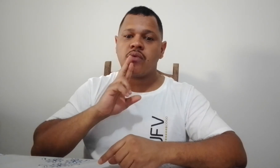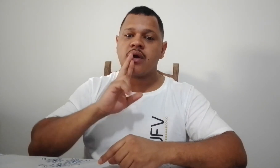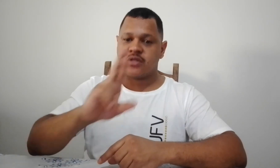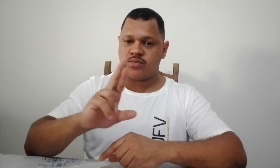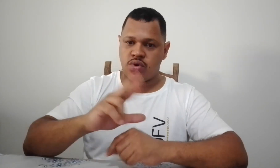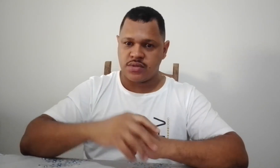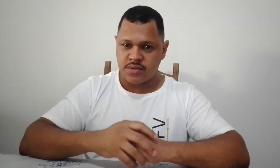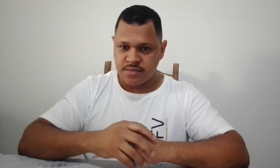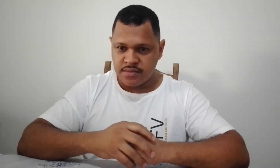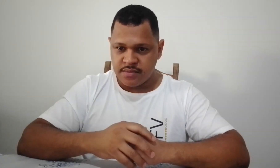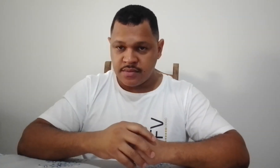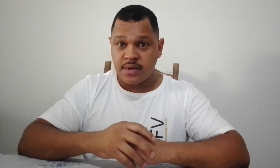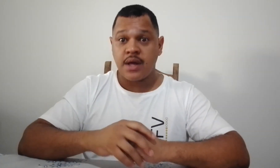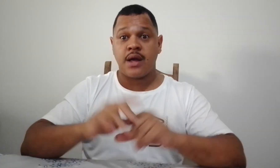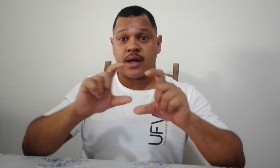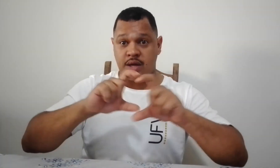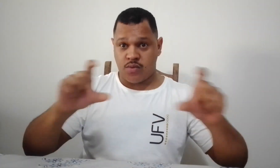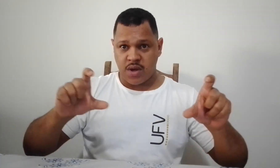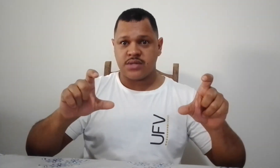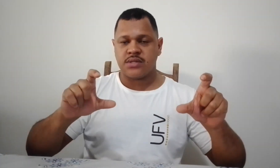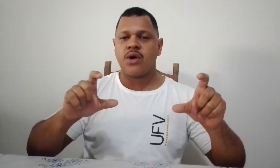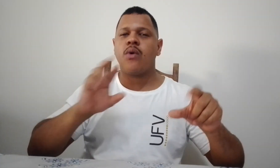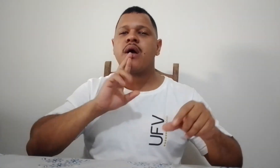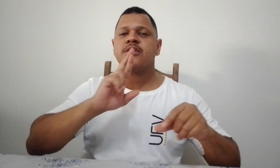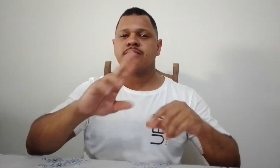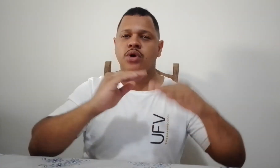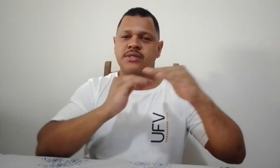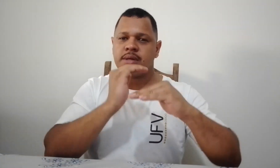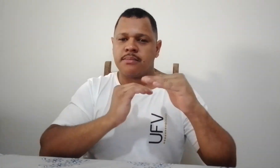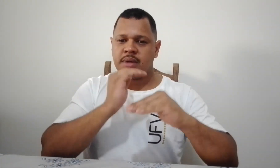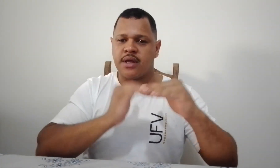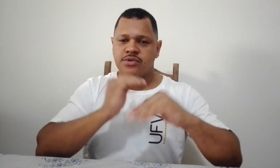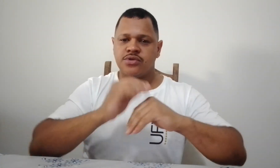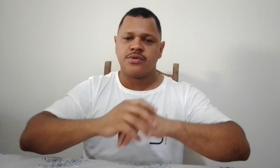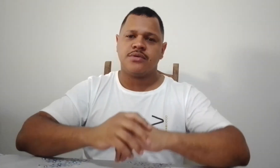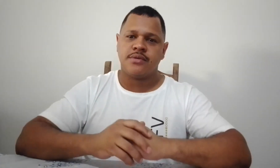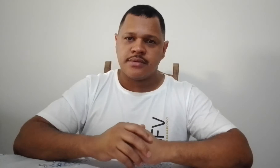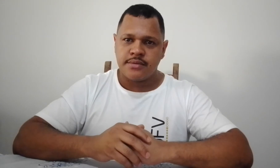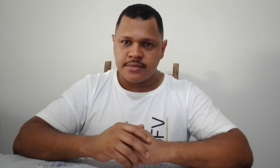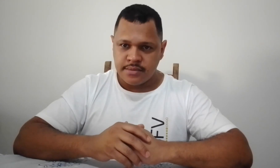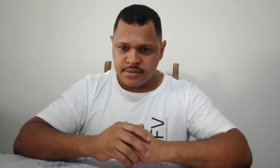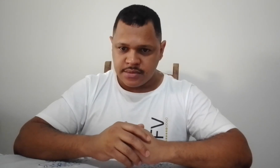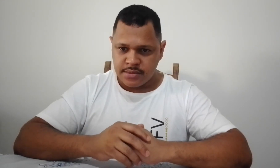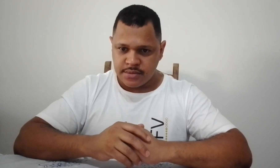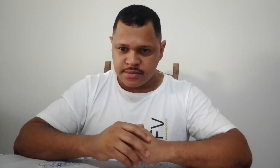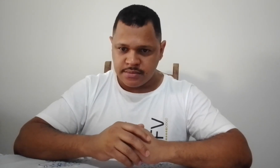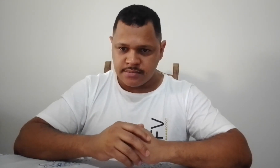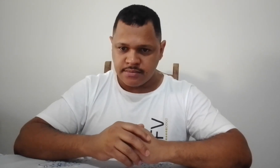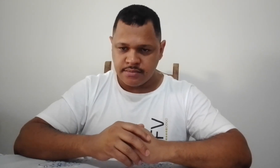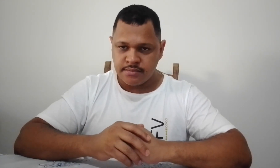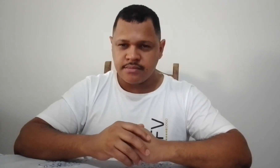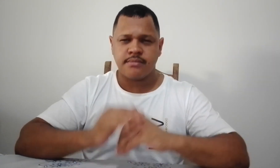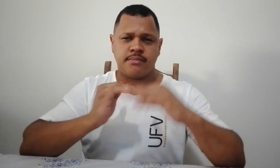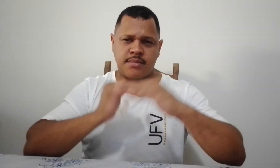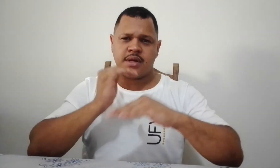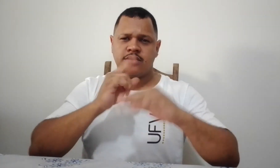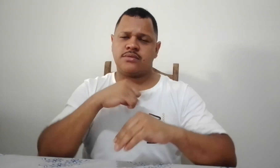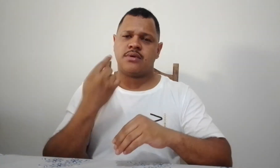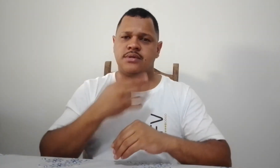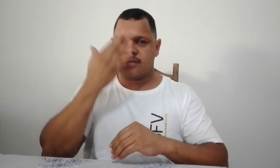A equação que descreve o valor médio é nada mais, nada menos do que a média que a gente está acostumado a calcular. Você tem a